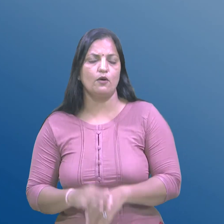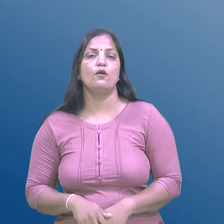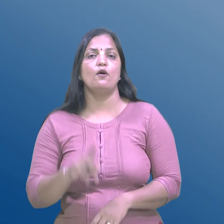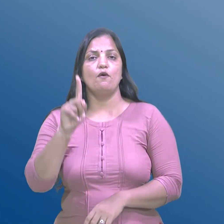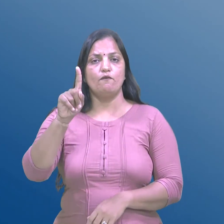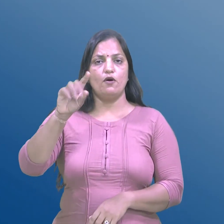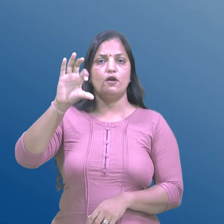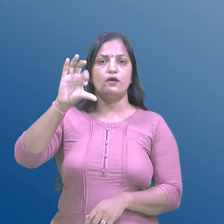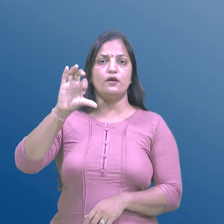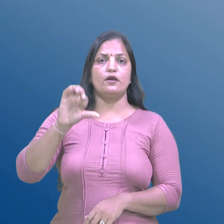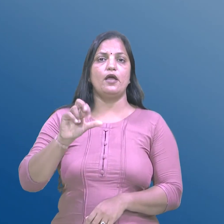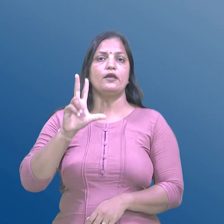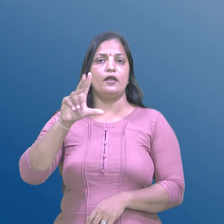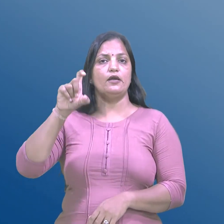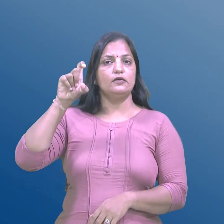1987 હેઠળ